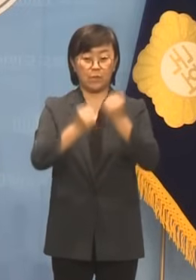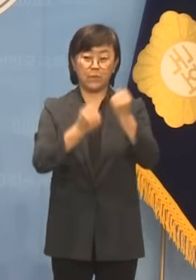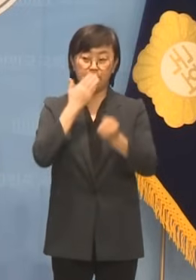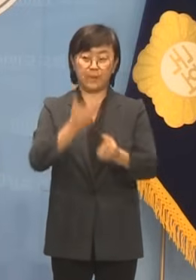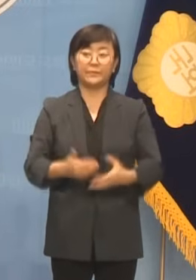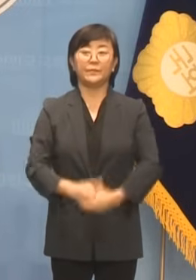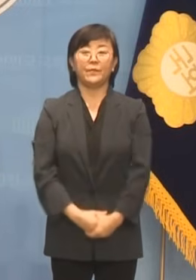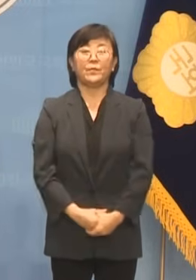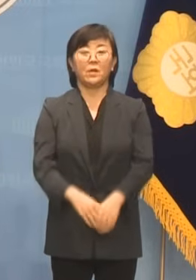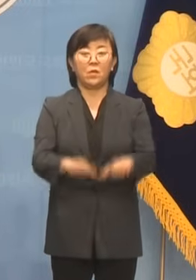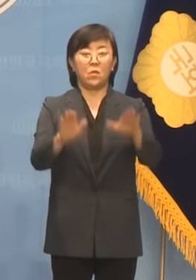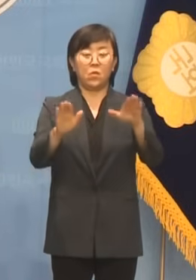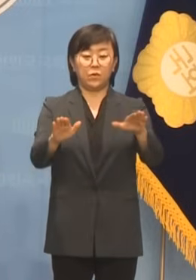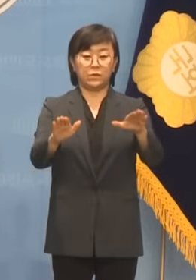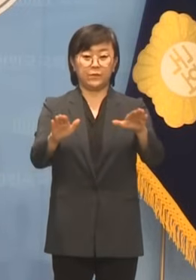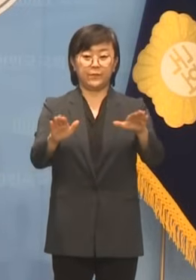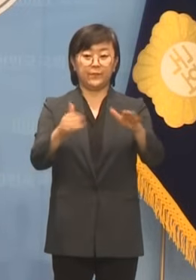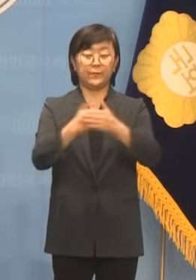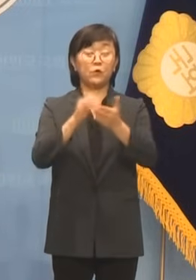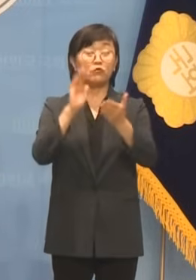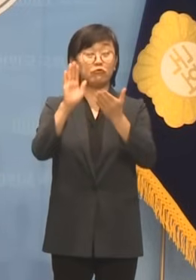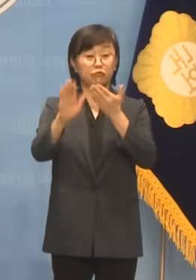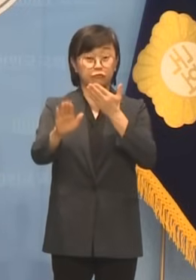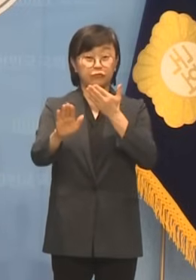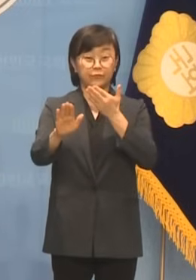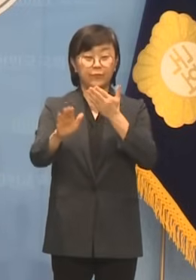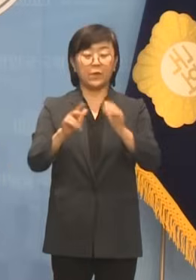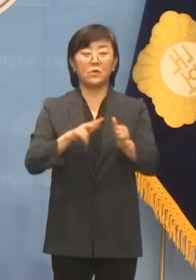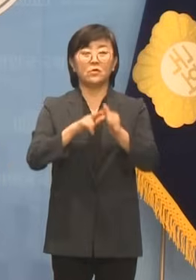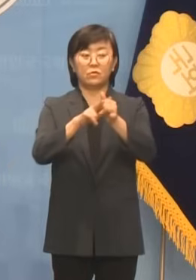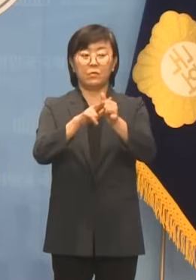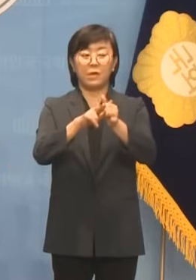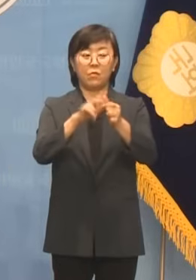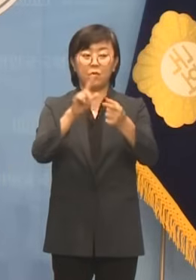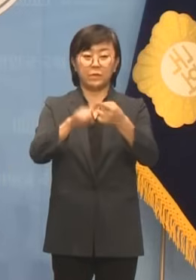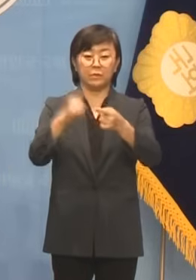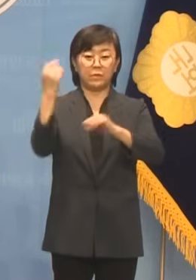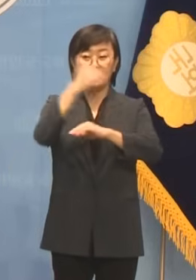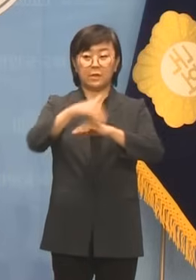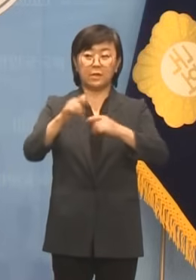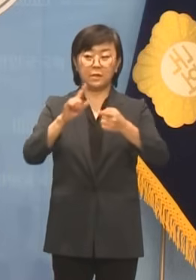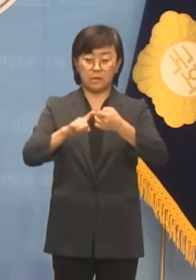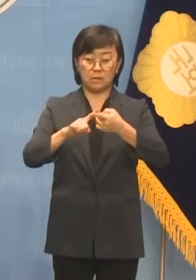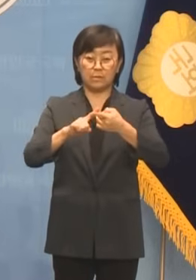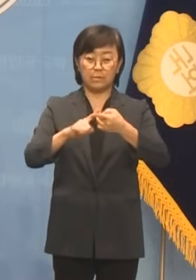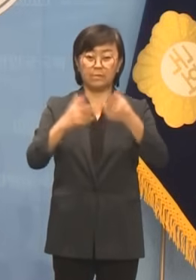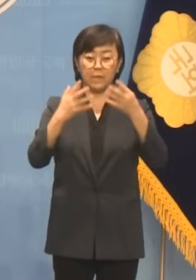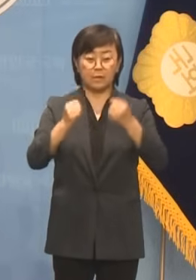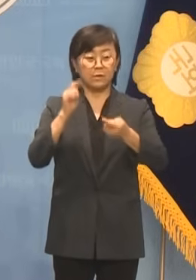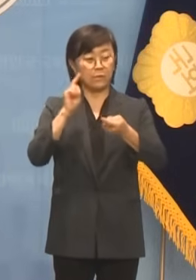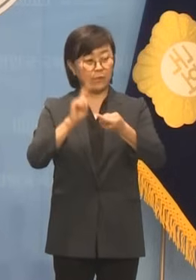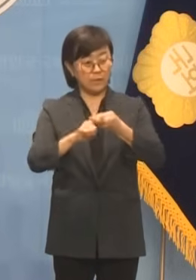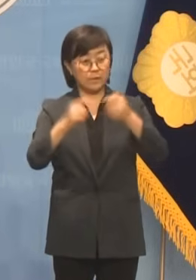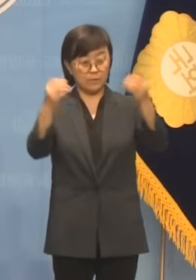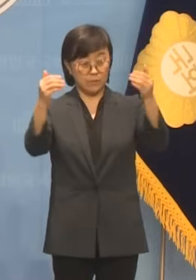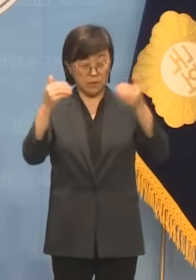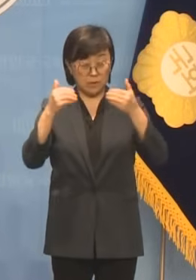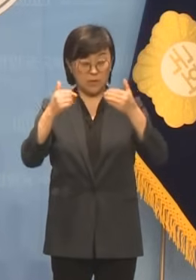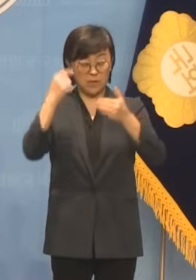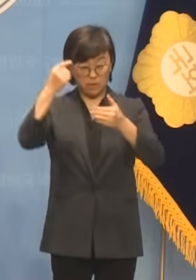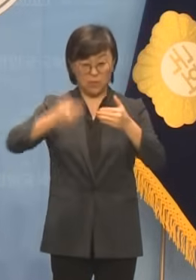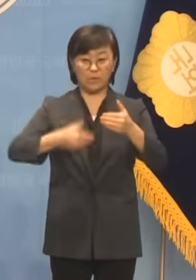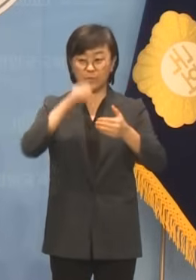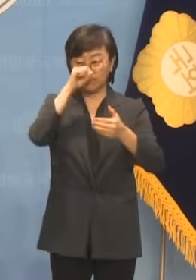있습니다. 오늘 기자회견 이후에 또 출마의 포부라던가 앞으로의 계획들에 대해서도 많은 관심을 가지고